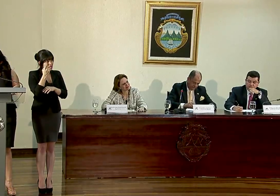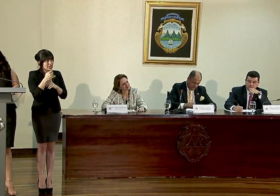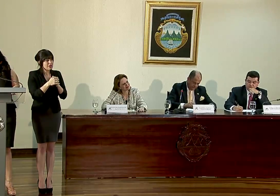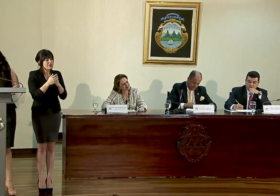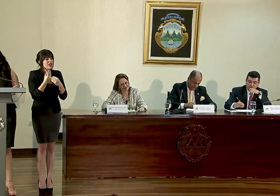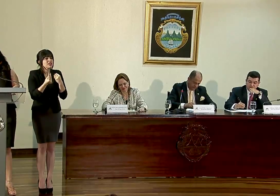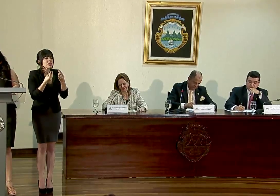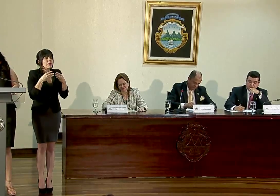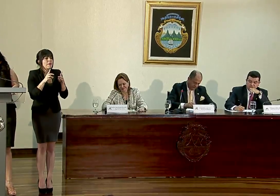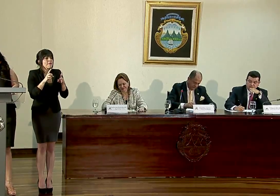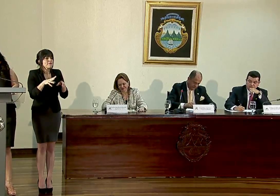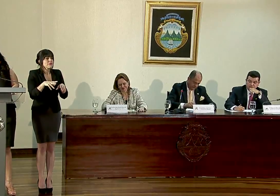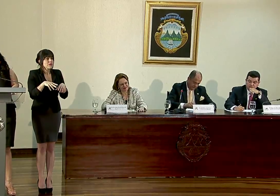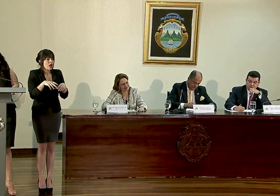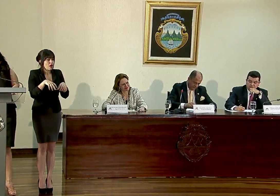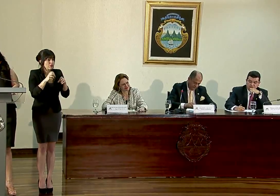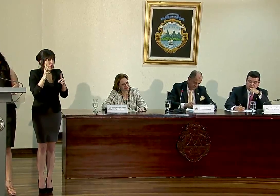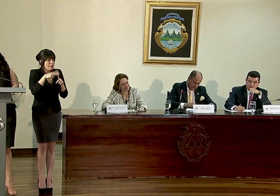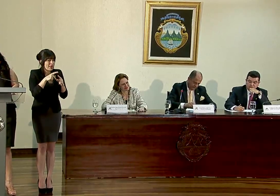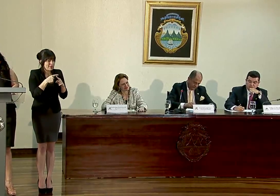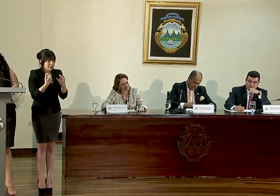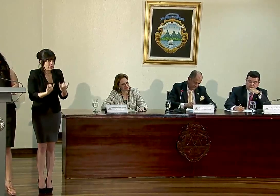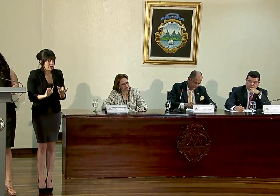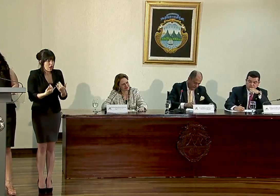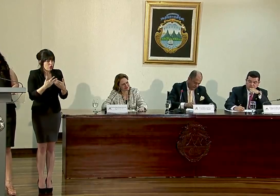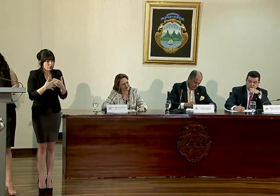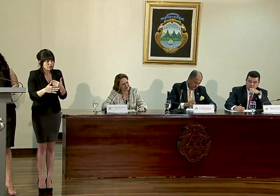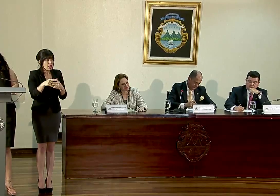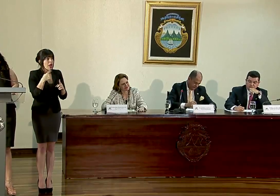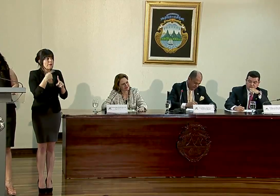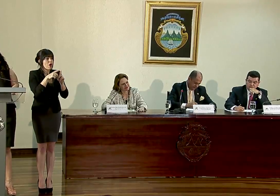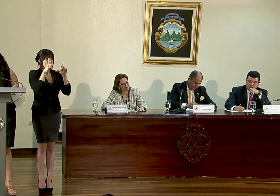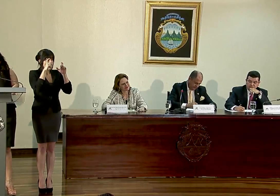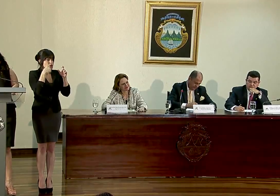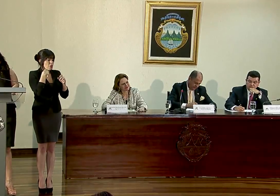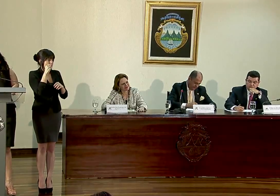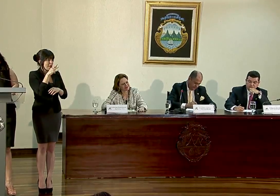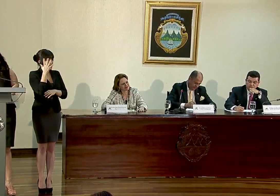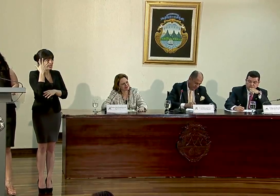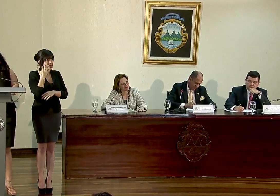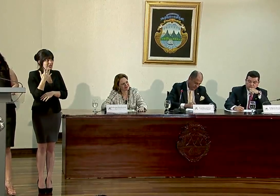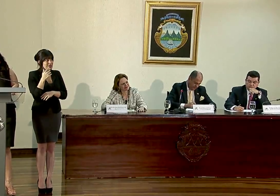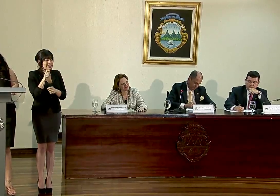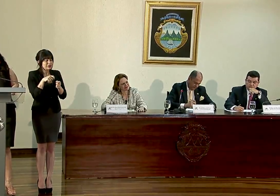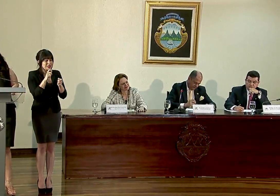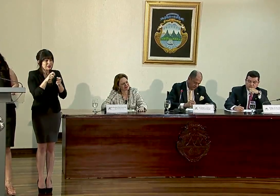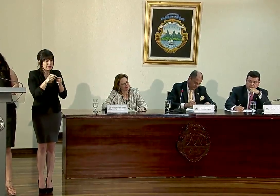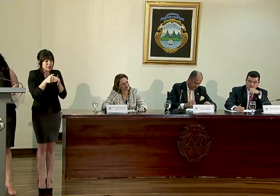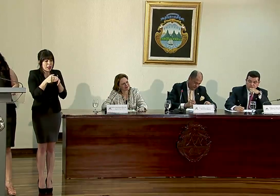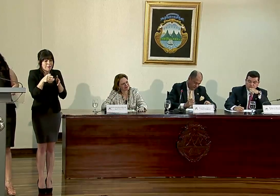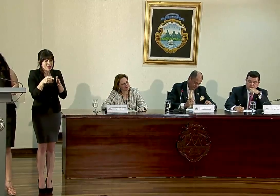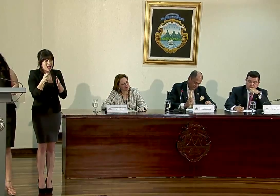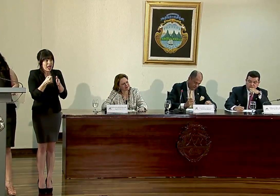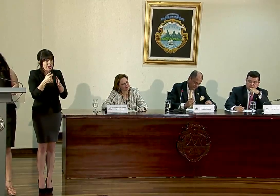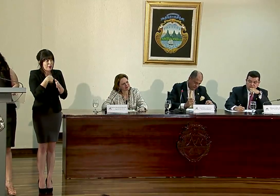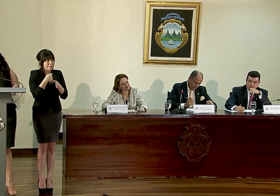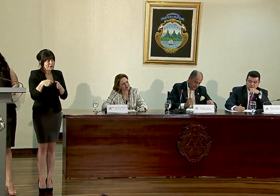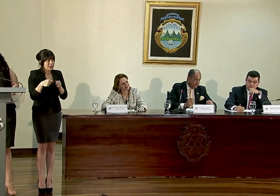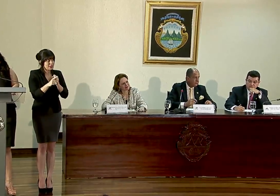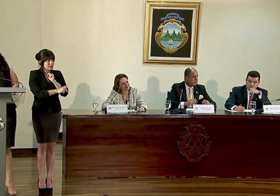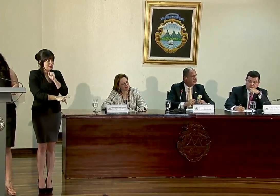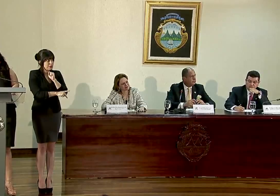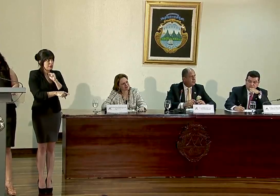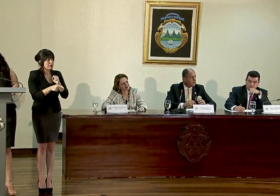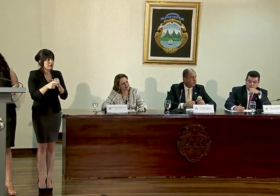¿qué medidas vamos a tomar a partir de ese momento? Que además, la foto se la voy a pasar a Stephanie, justo al lado de ese carro de la Presidencia de la